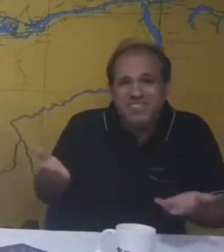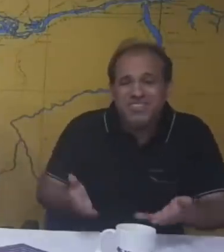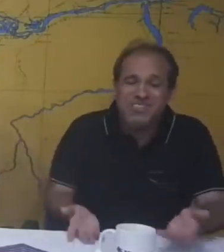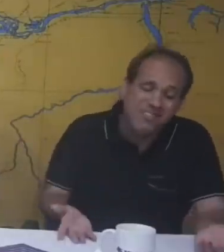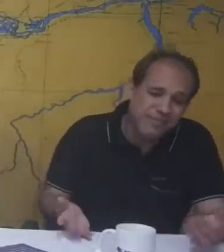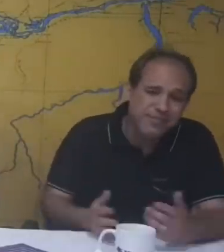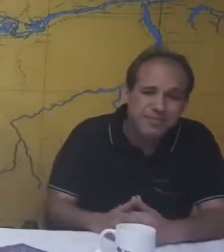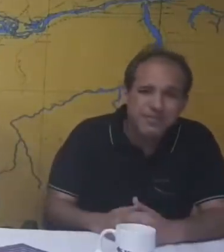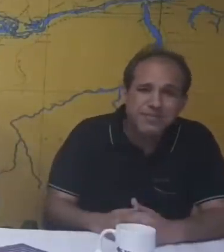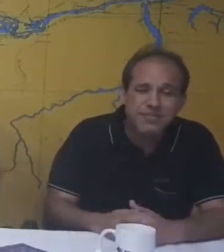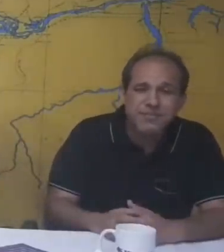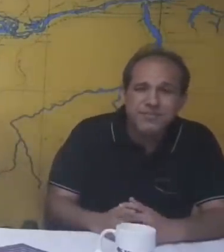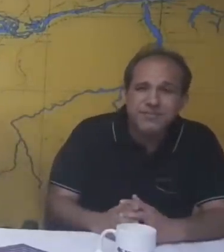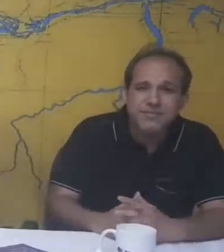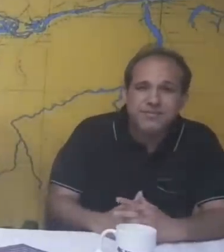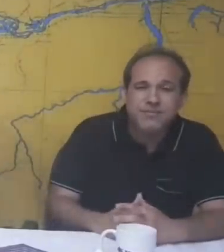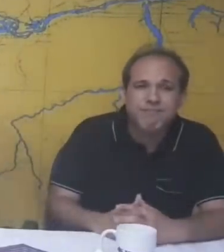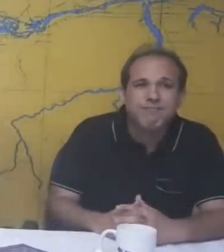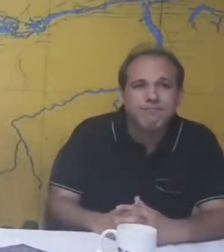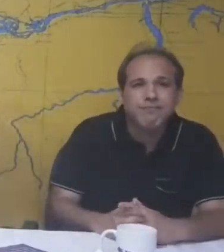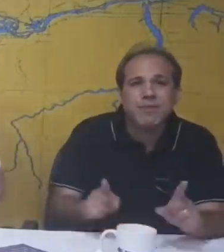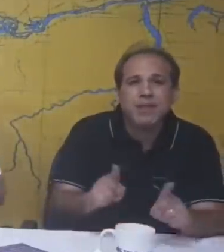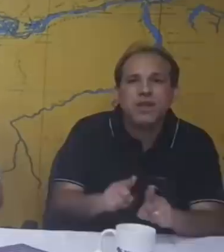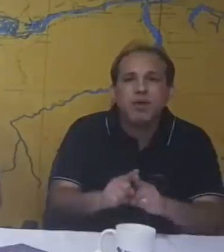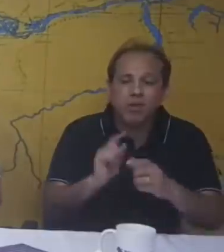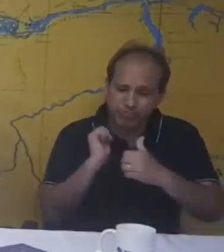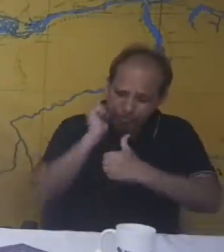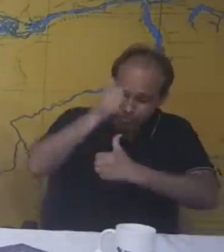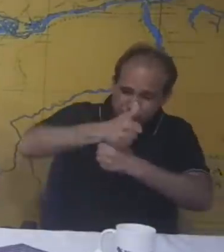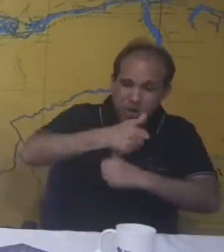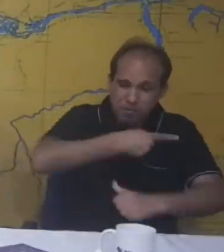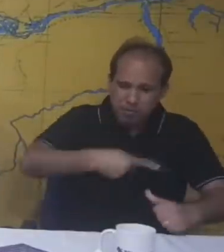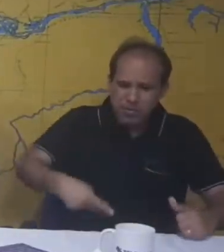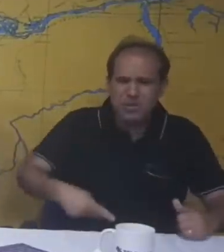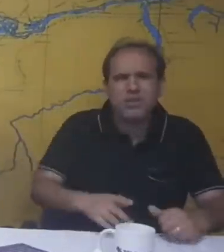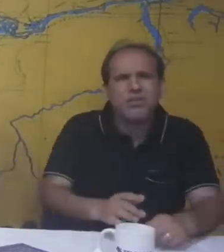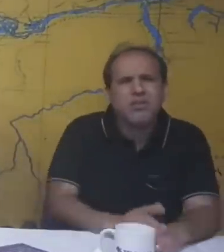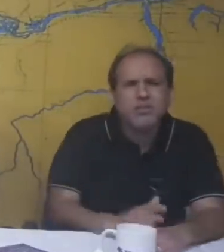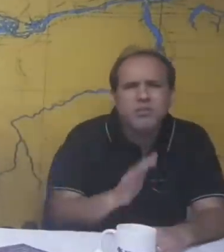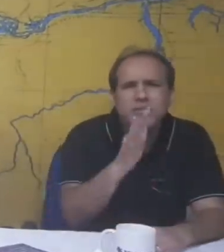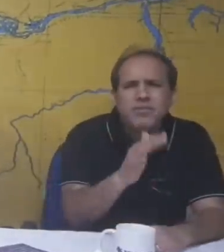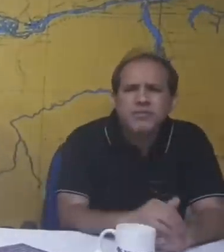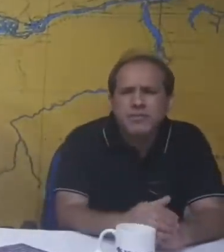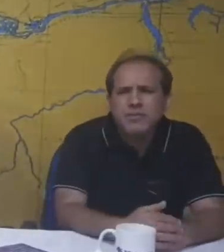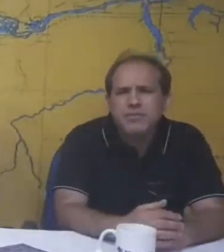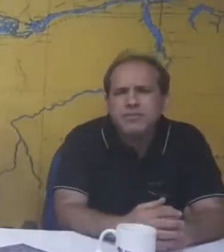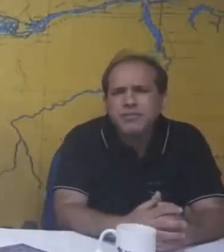E pessoal, nós pegamos também, quando você assumimos a presidência, até aproximadamente, nós temos uns mais de